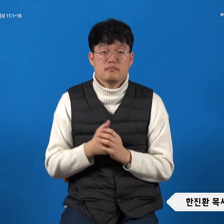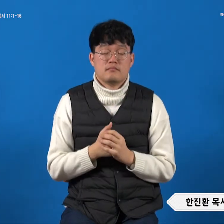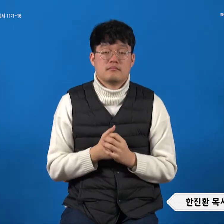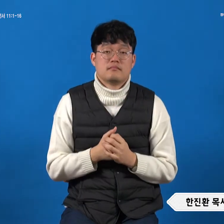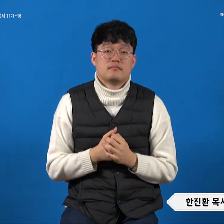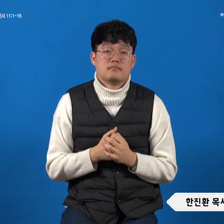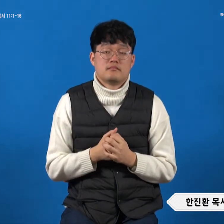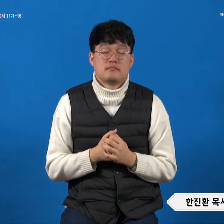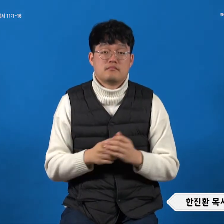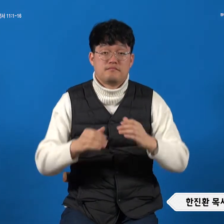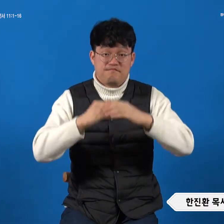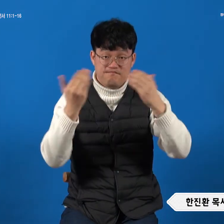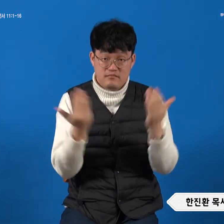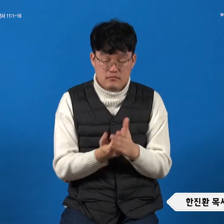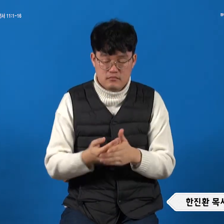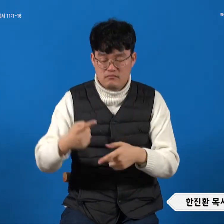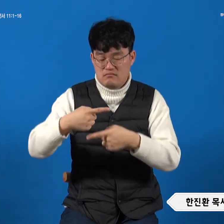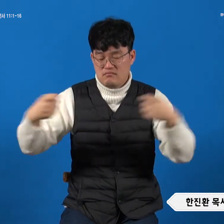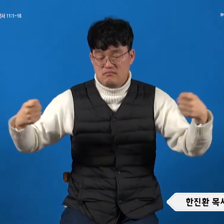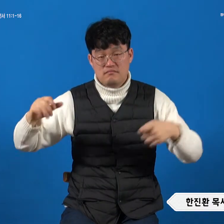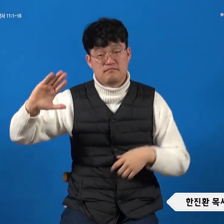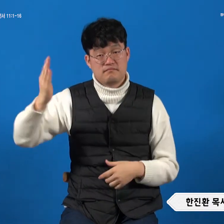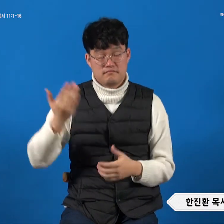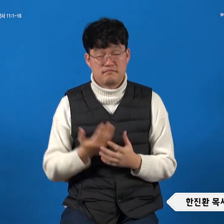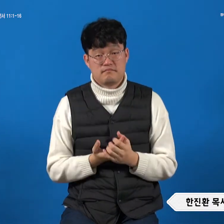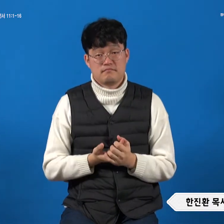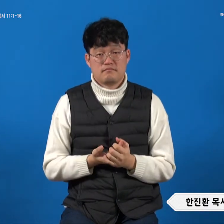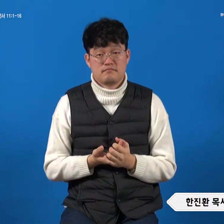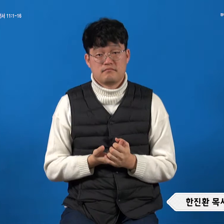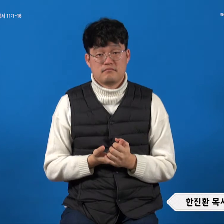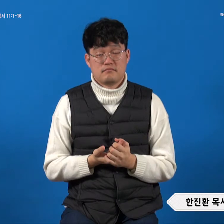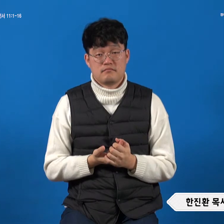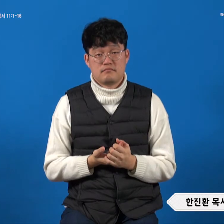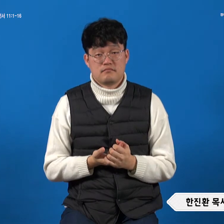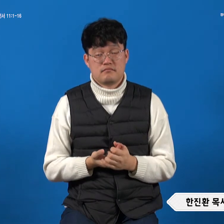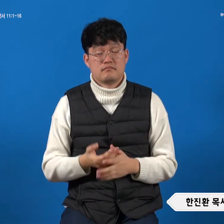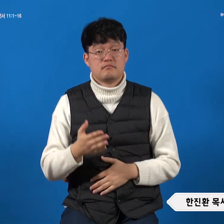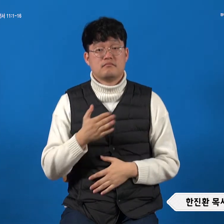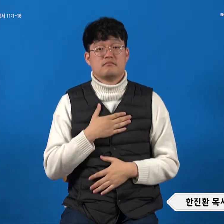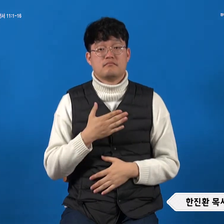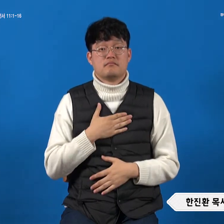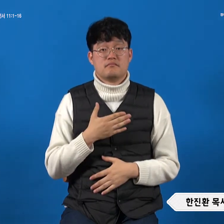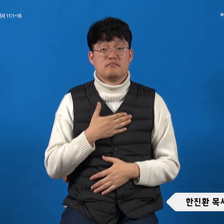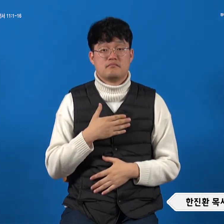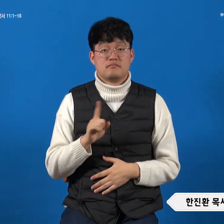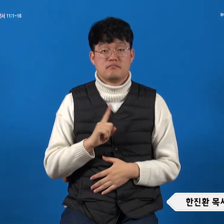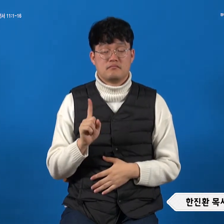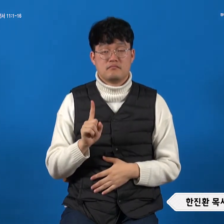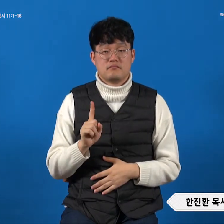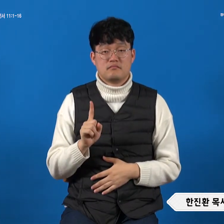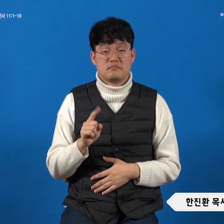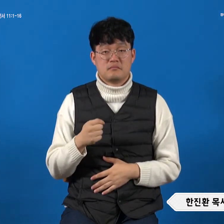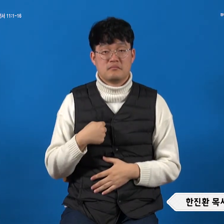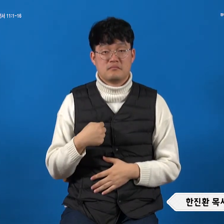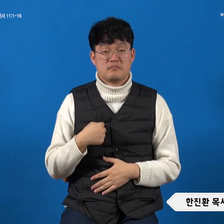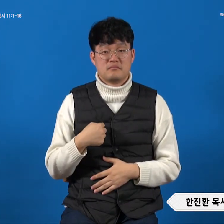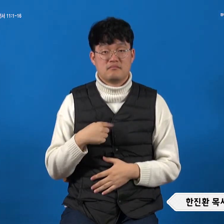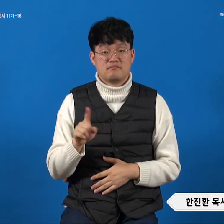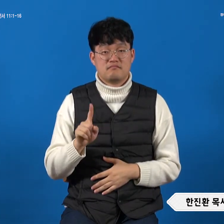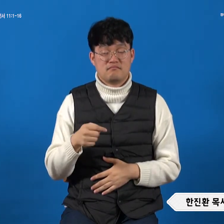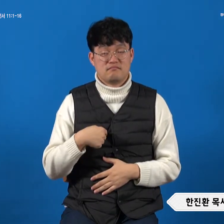그렇게 하면 어떻게 되겠습니까? 완전히 원수 되는 거죠. 저의 영리는 뭐일 것 같습니까?